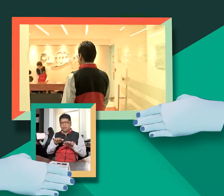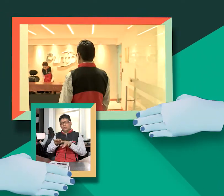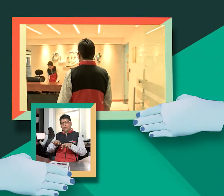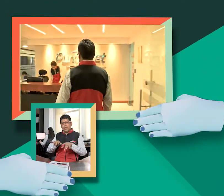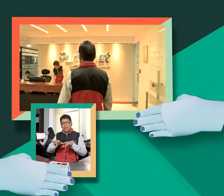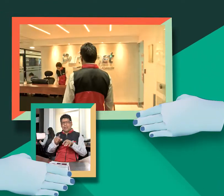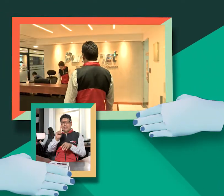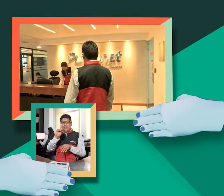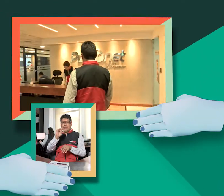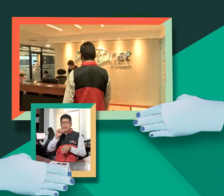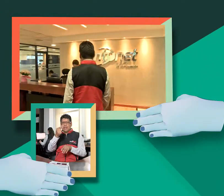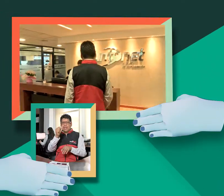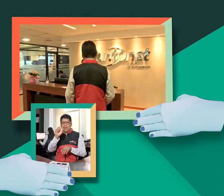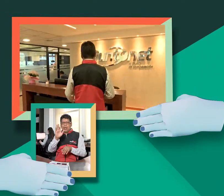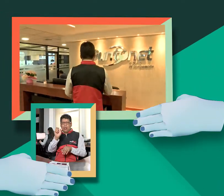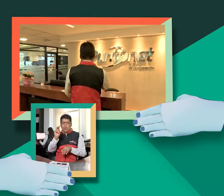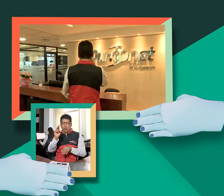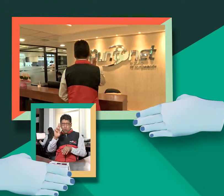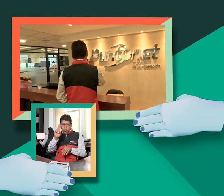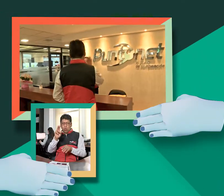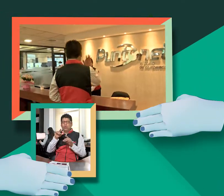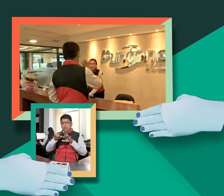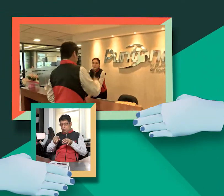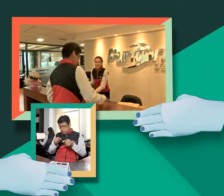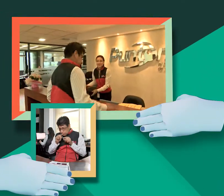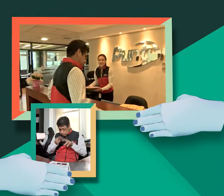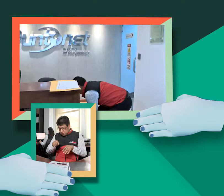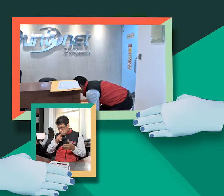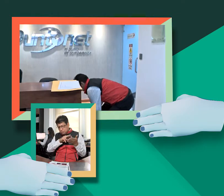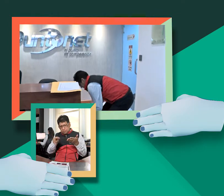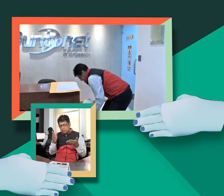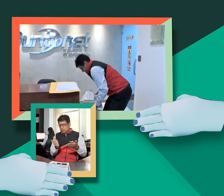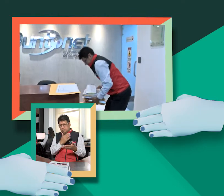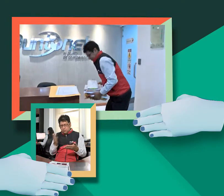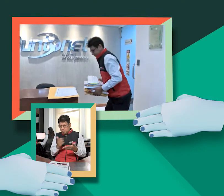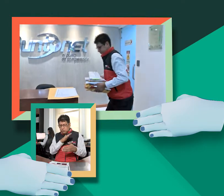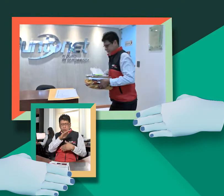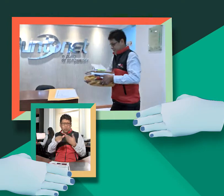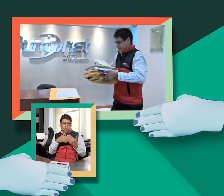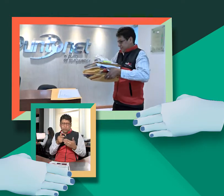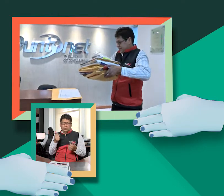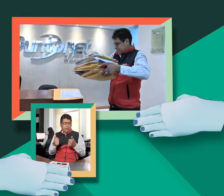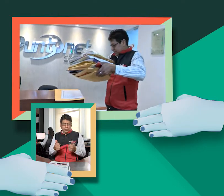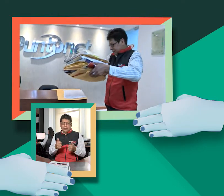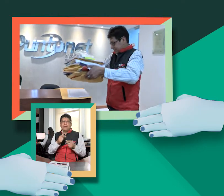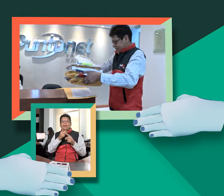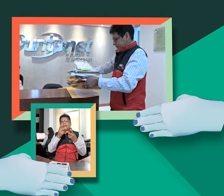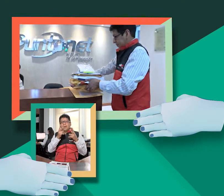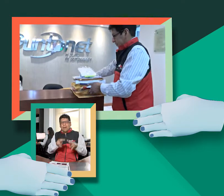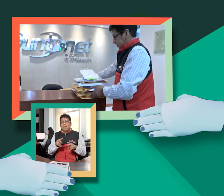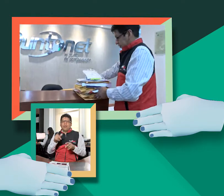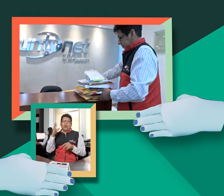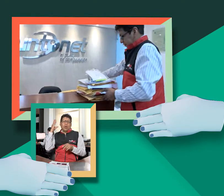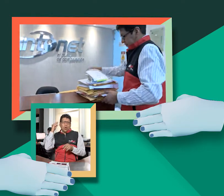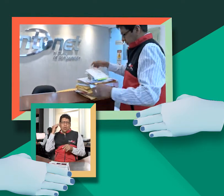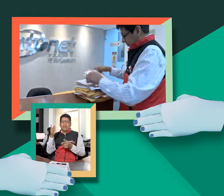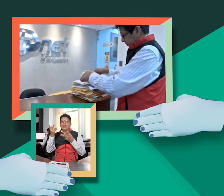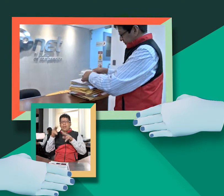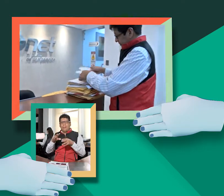ahí me inicié como auditor como auxiliar contable mi trabajo